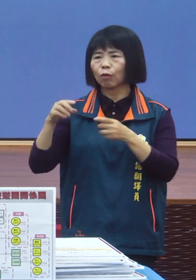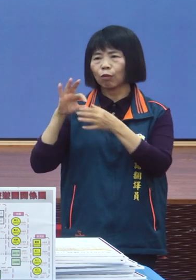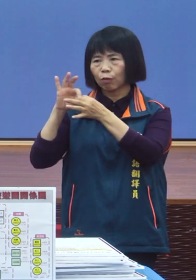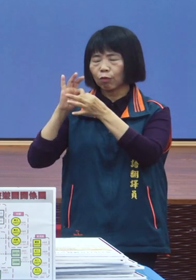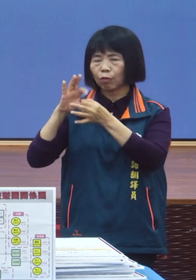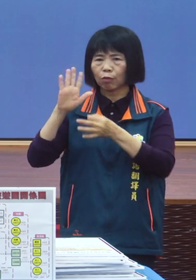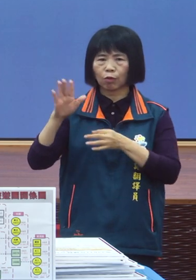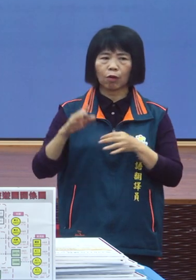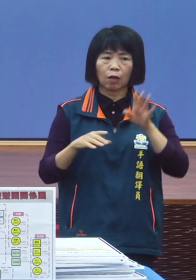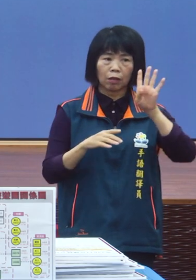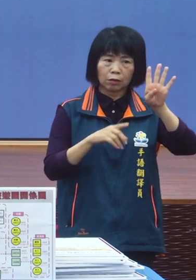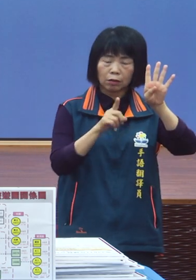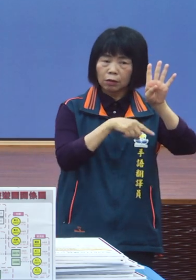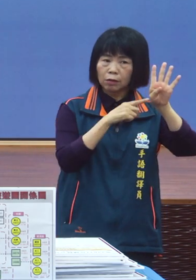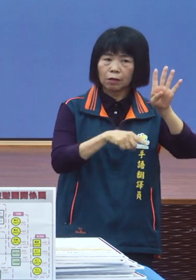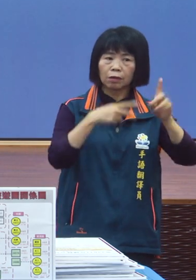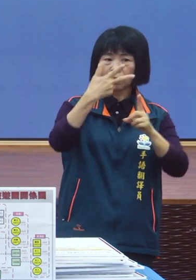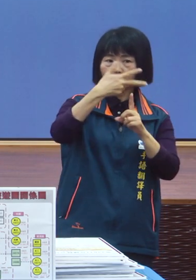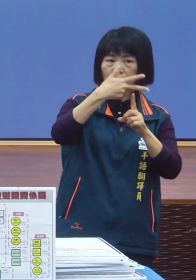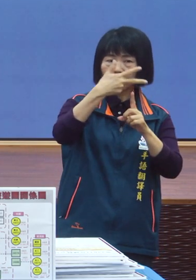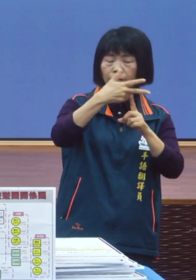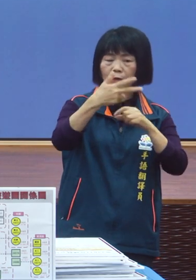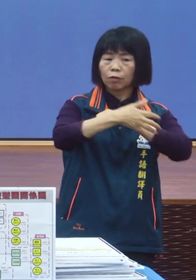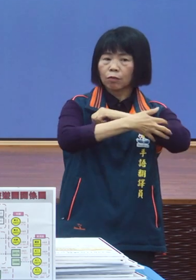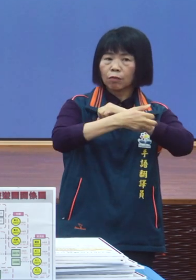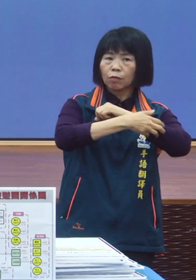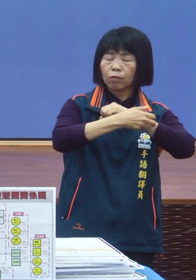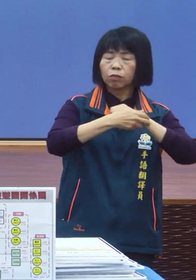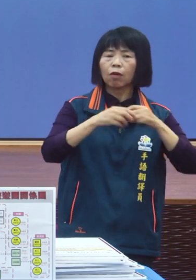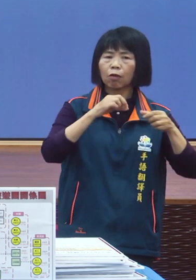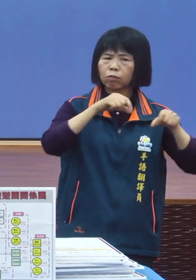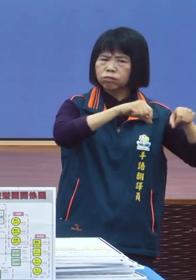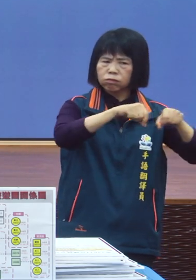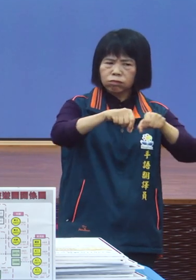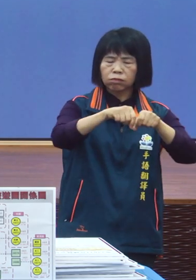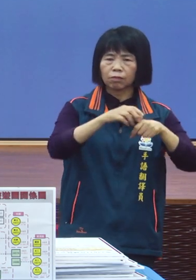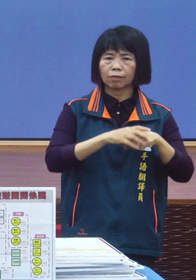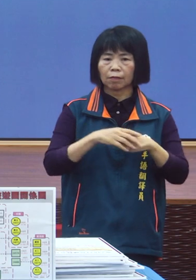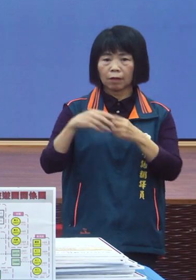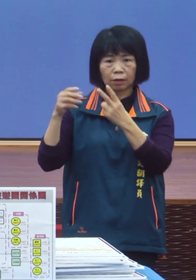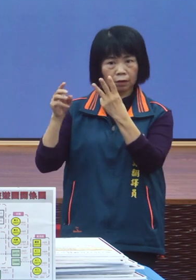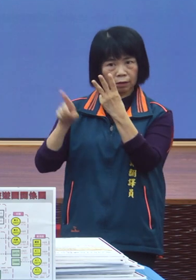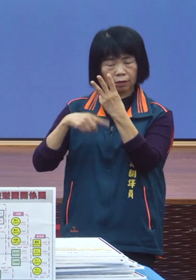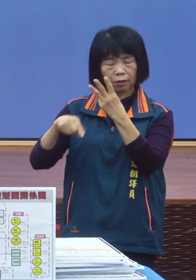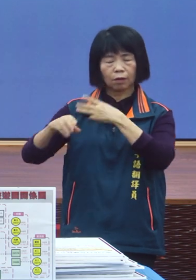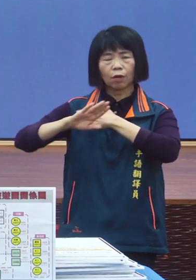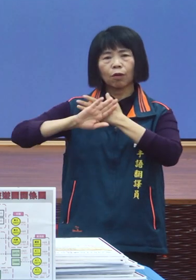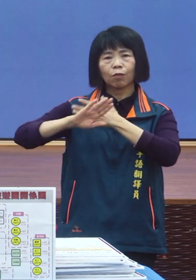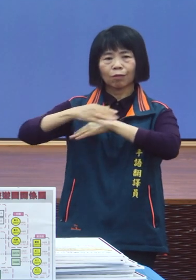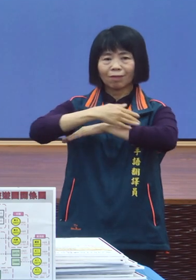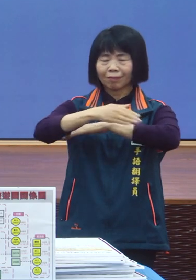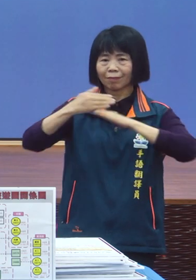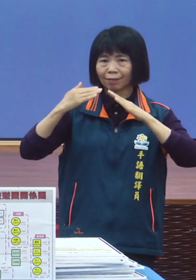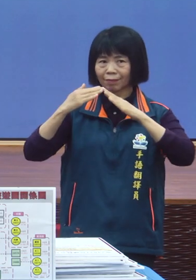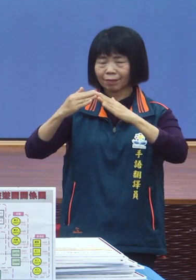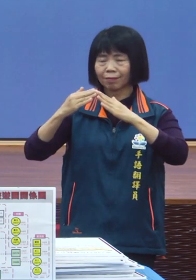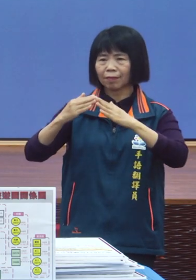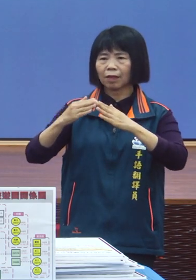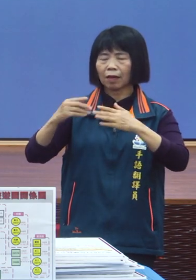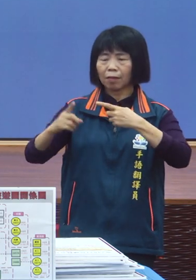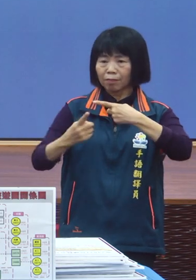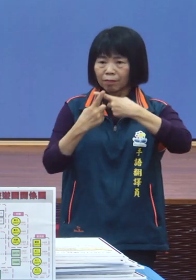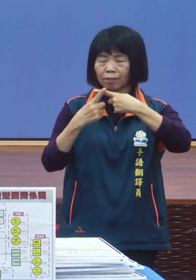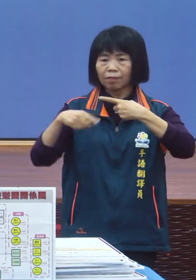有4个是跟我们 7-Eleven 那个员工延伸出去的，另外有3个都是在外县市跟确诊者有密切接